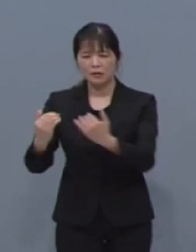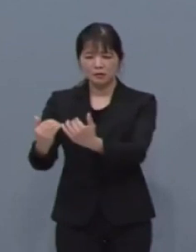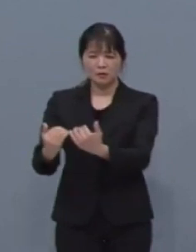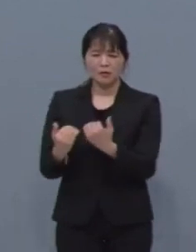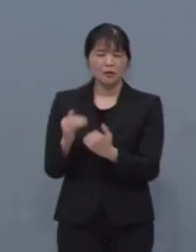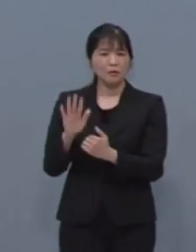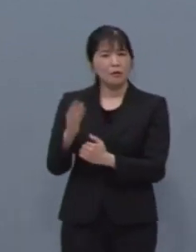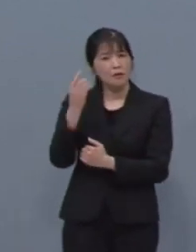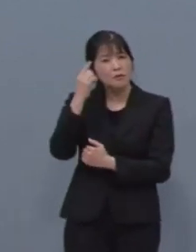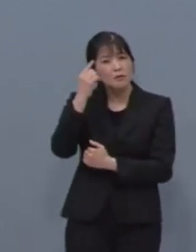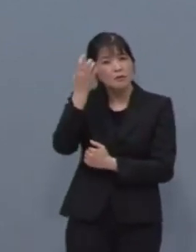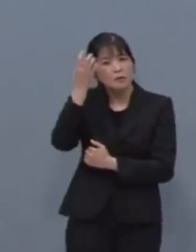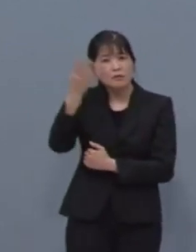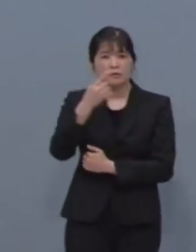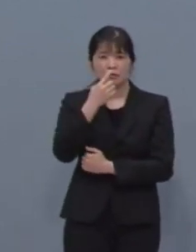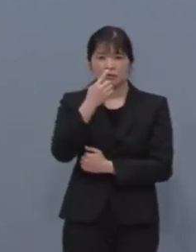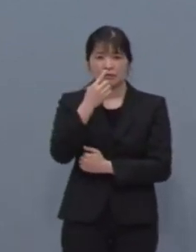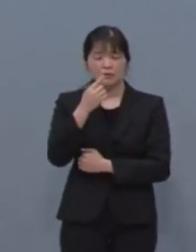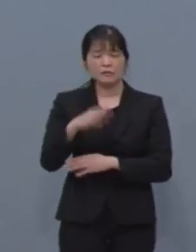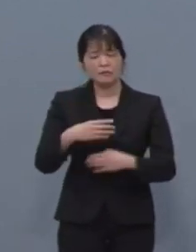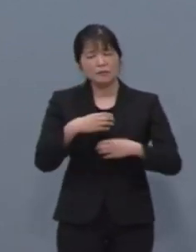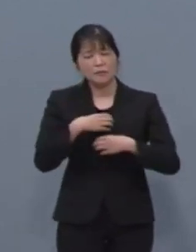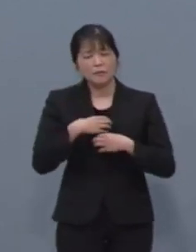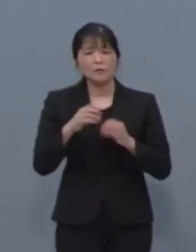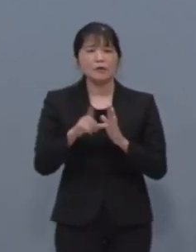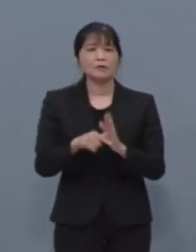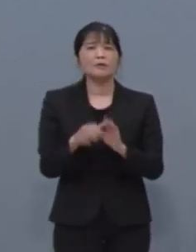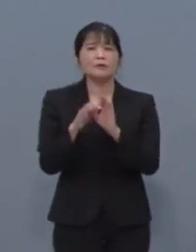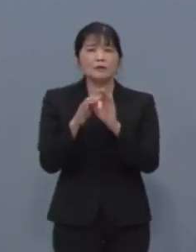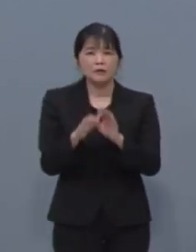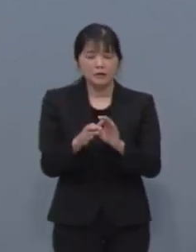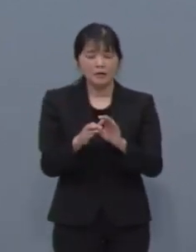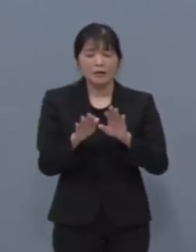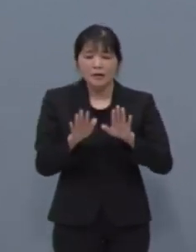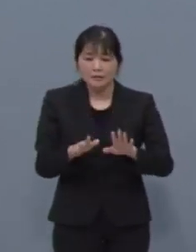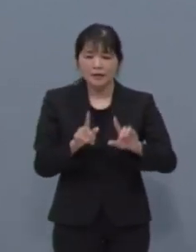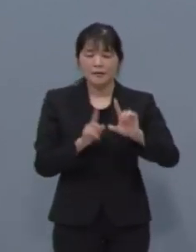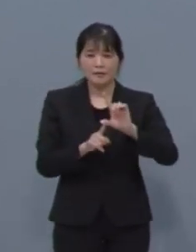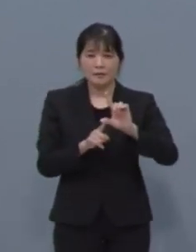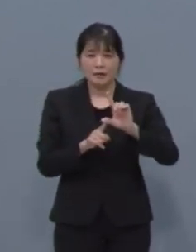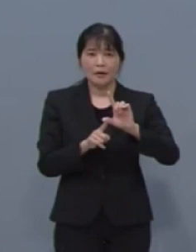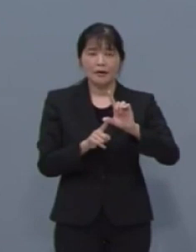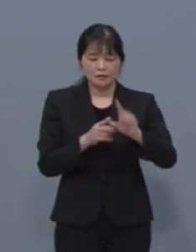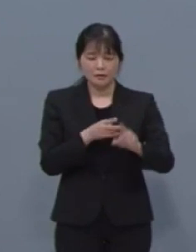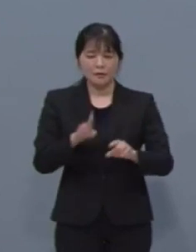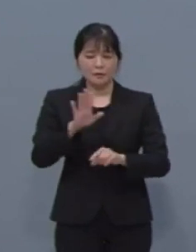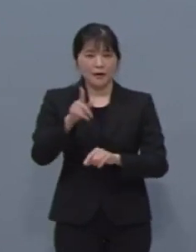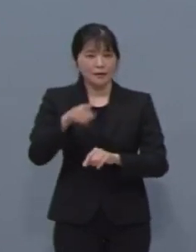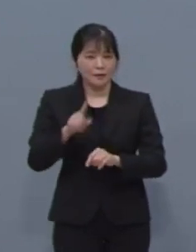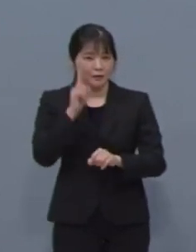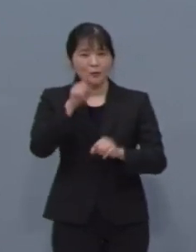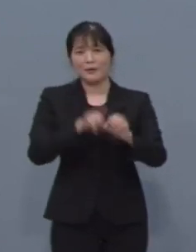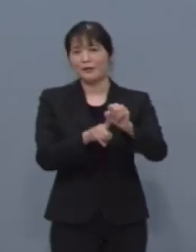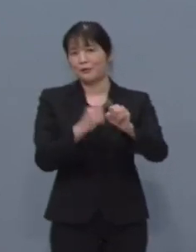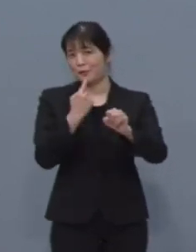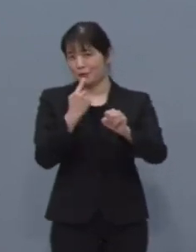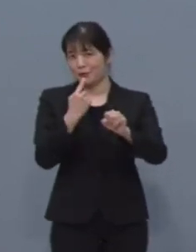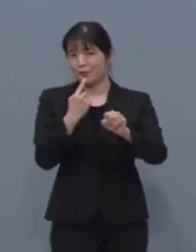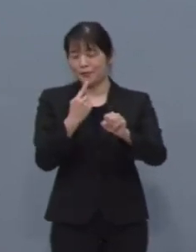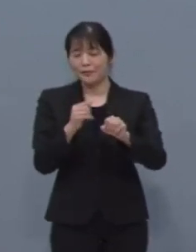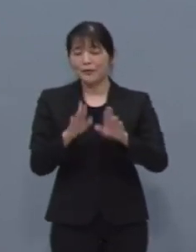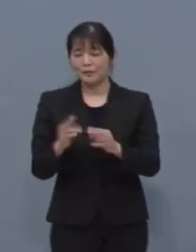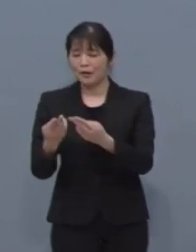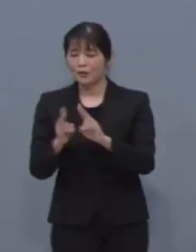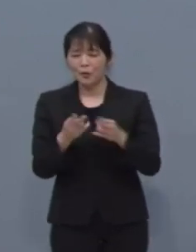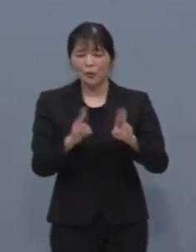こんな危機の時代だからこそ千葉の売電を目指します今は与野党対決よりも結束が大事